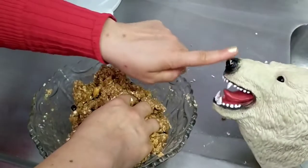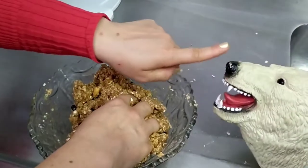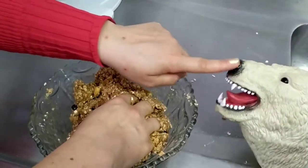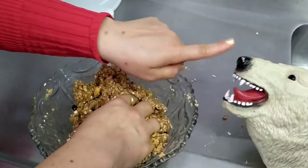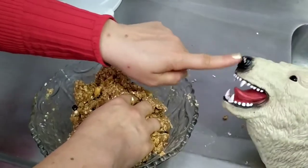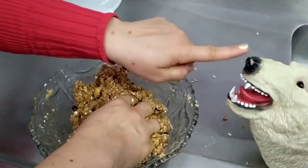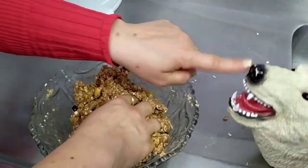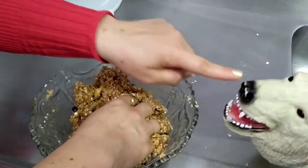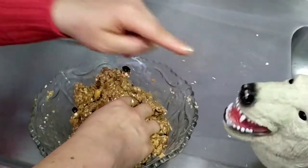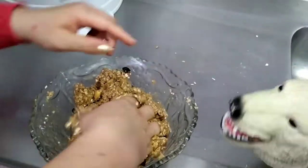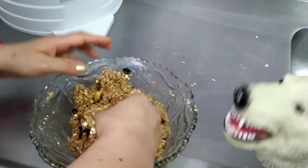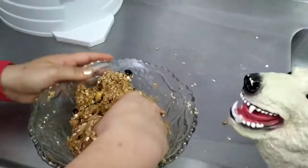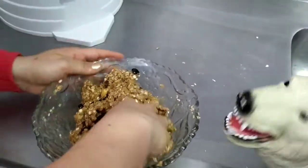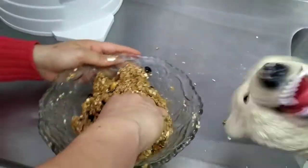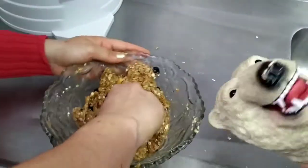Y como el plato.